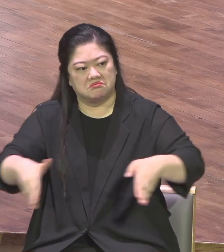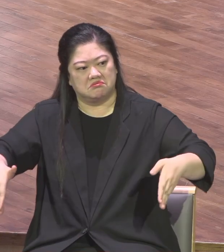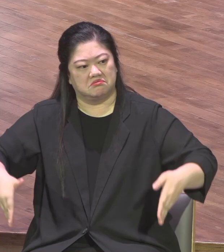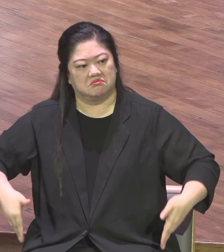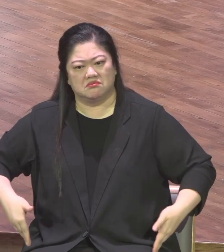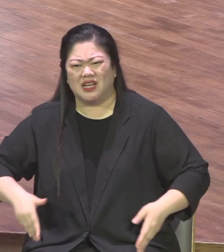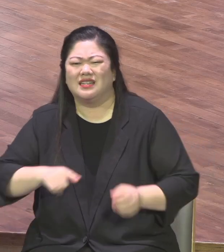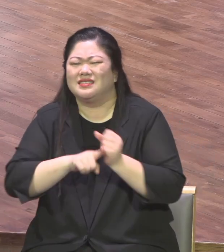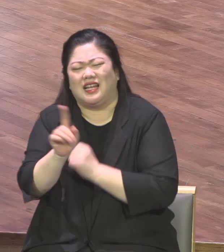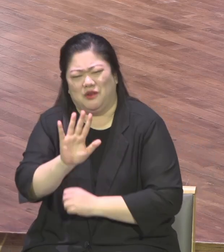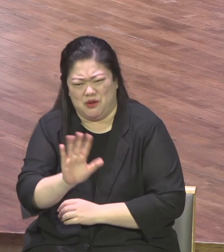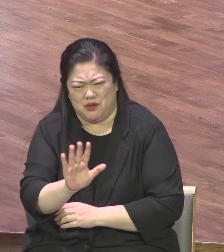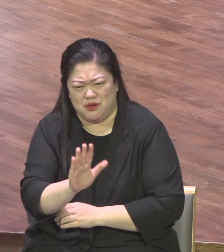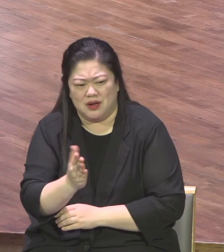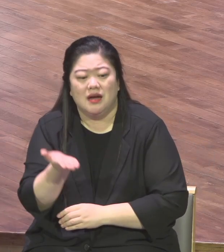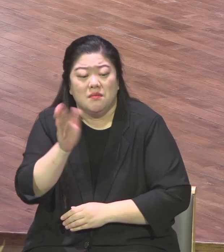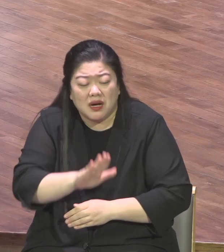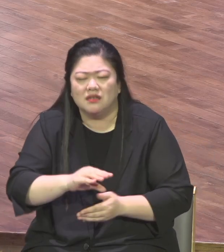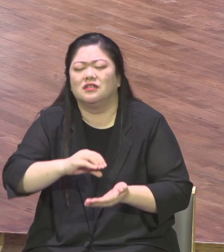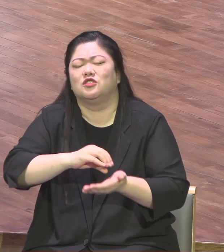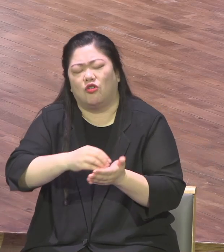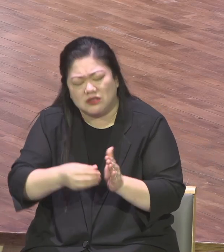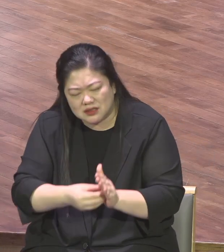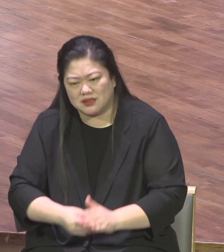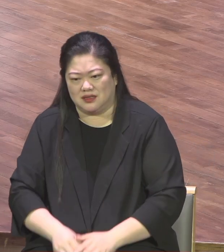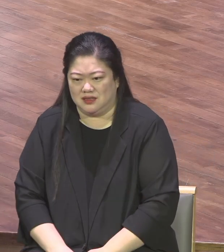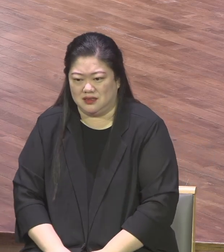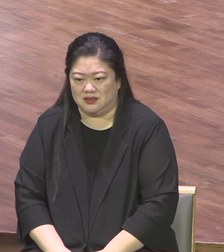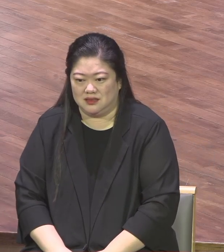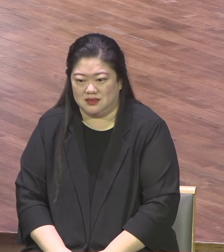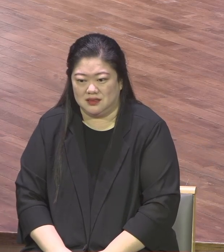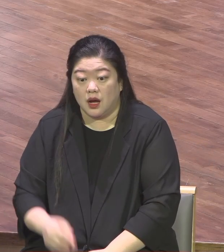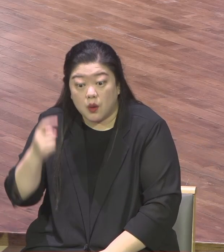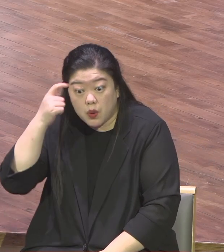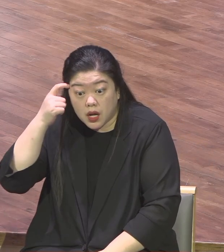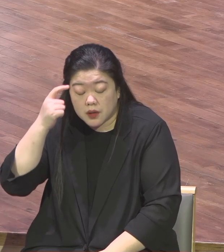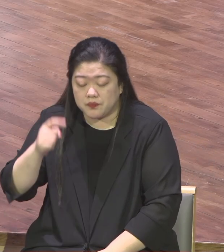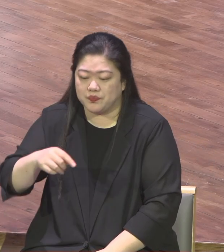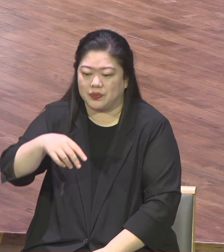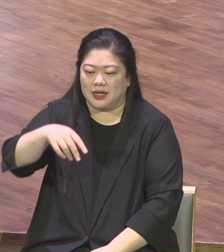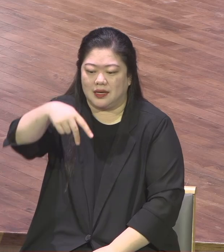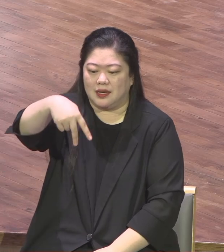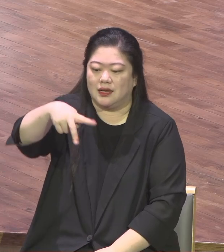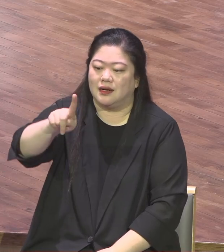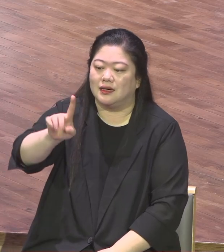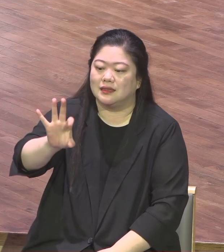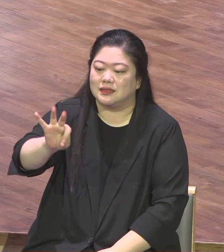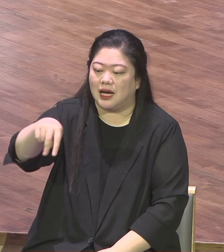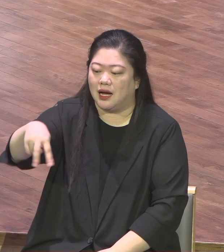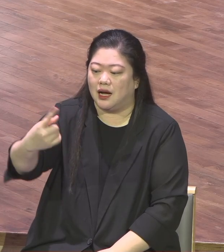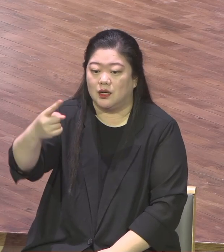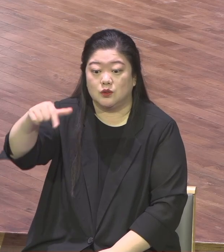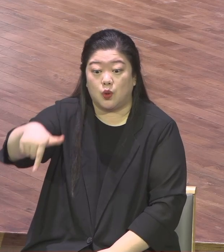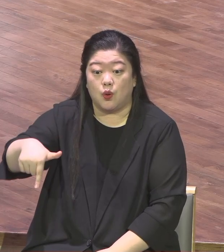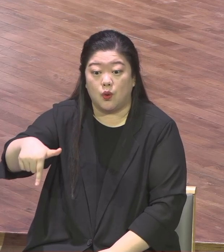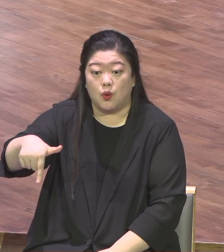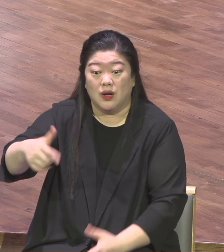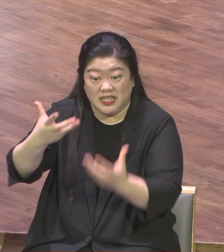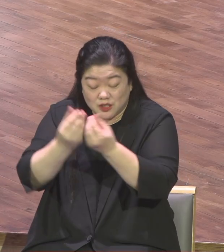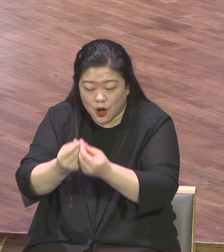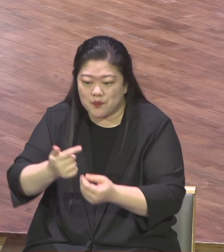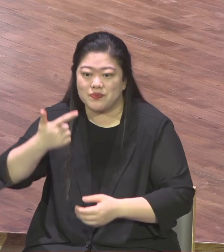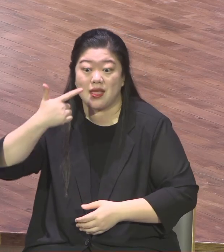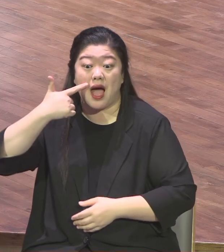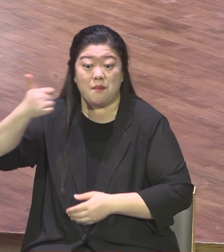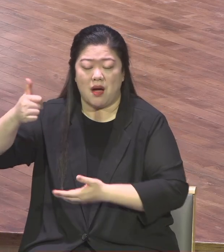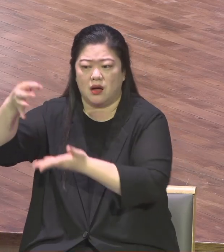말이에요? 하나님의 상속자라는 뜻이에요. 자녀는 상속받잖아요. 하나님 자녀가 기업이 되었으니